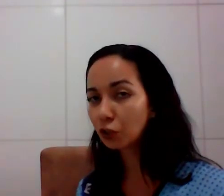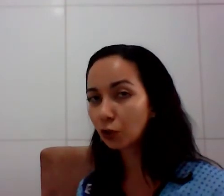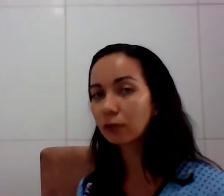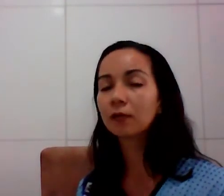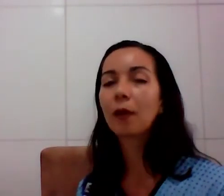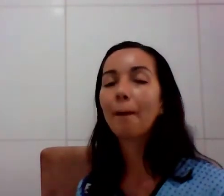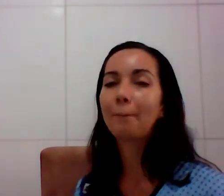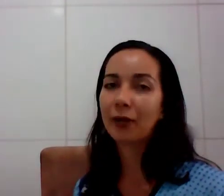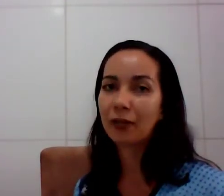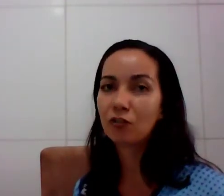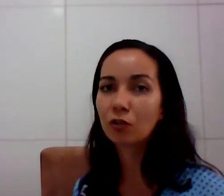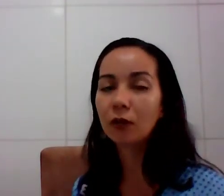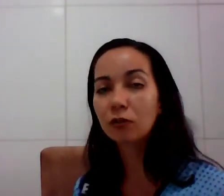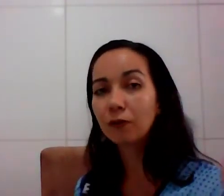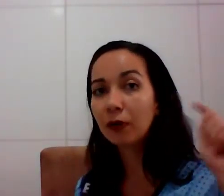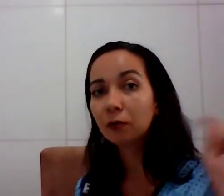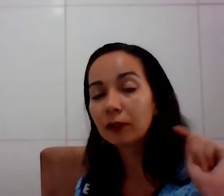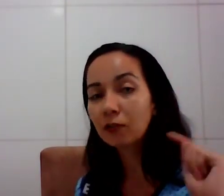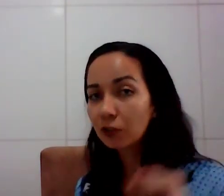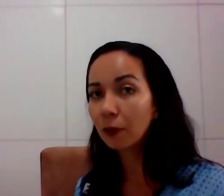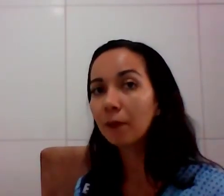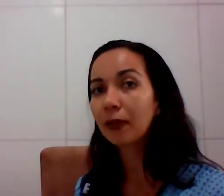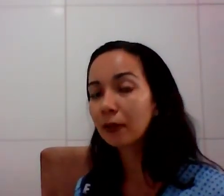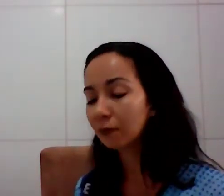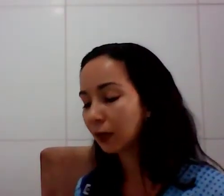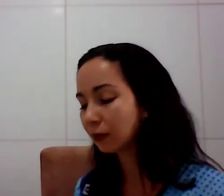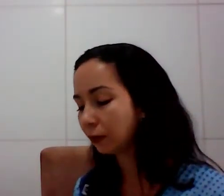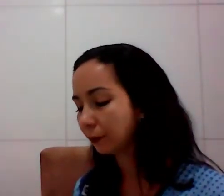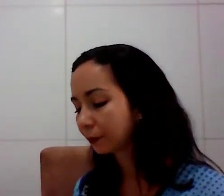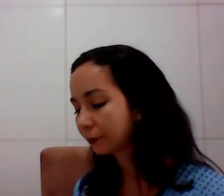registros pré-históricos foram encontrados também aqui no Brasil,